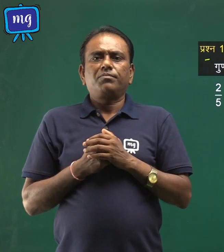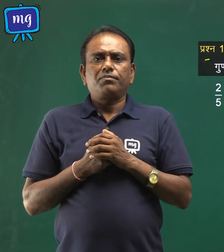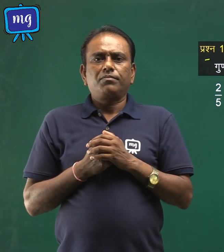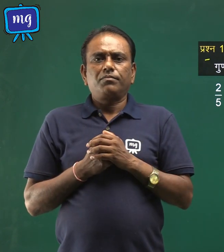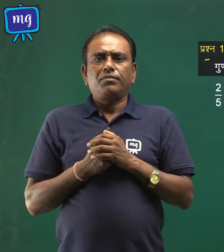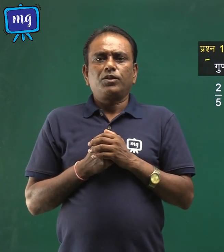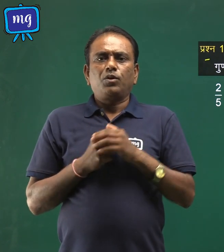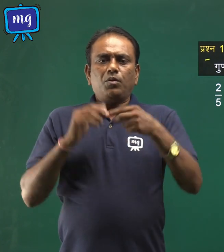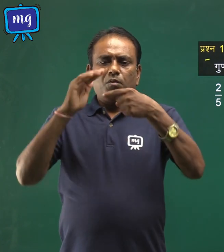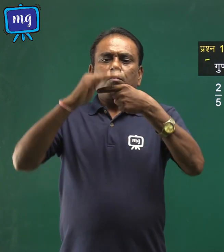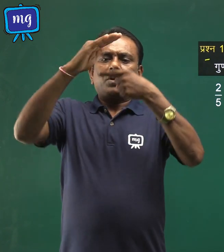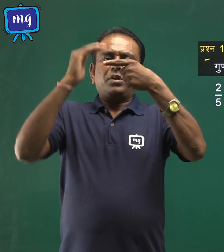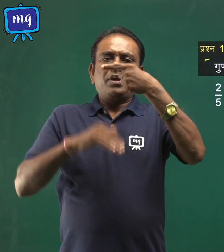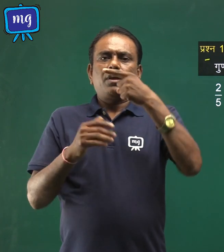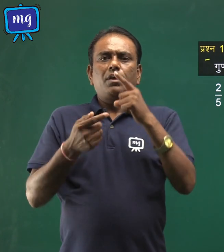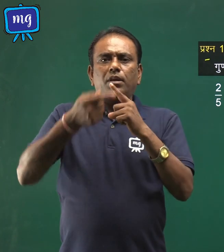भिन्न के